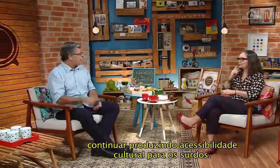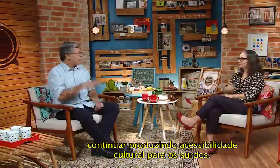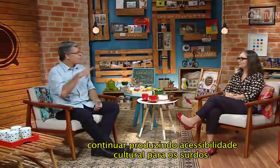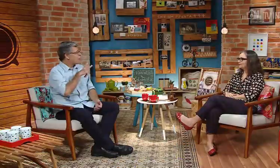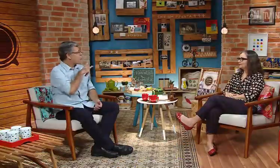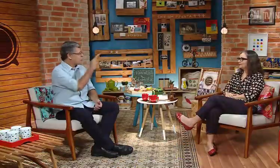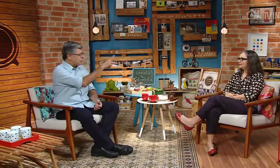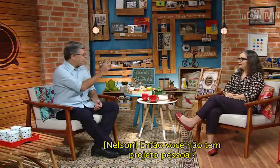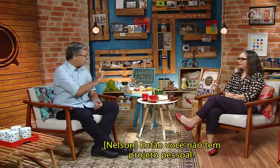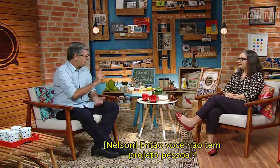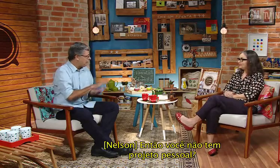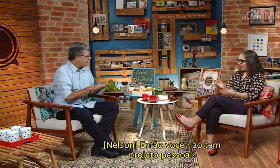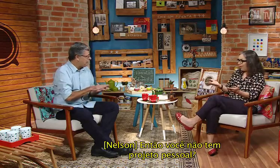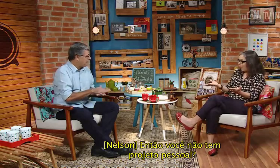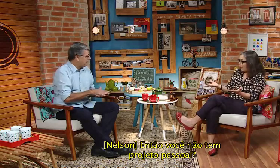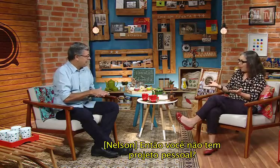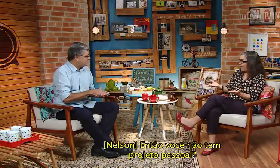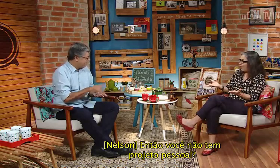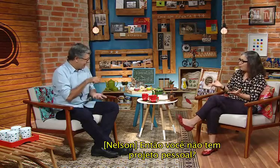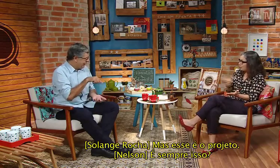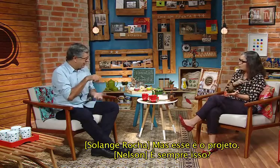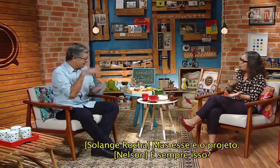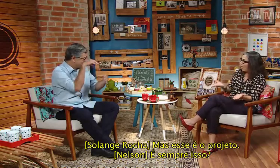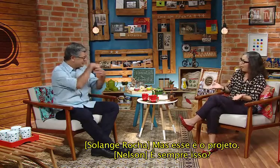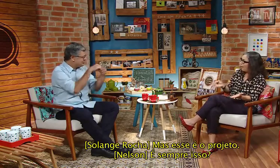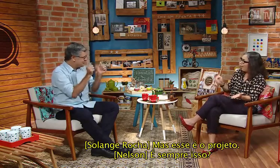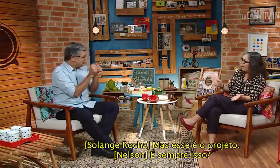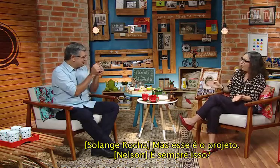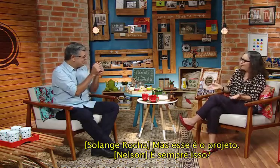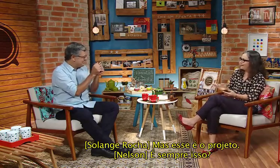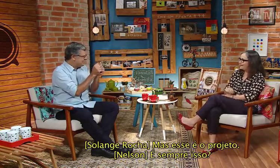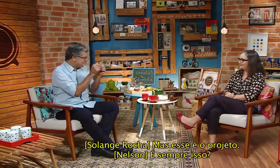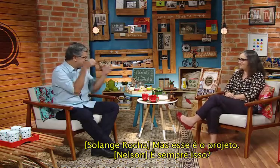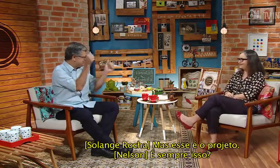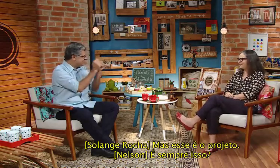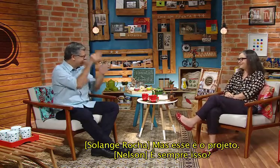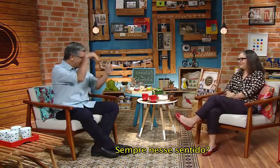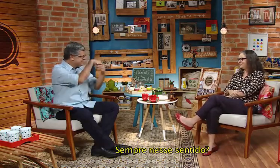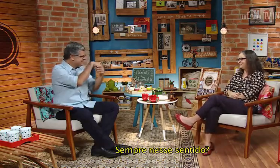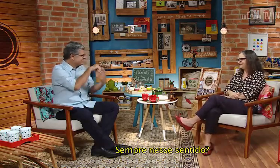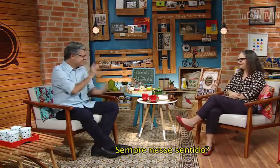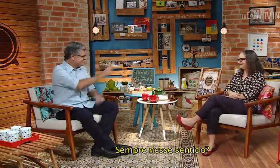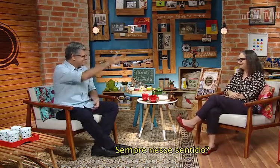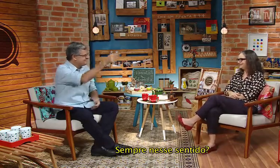para os surdos. Então, você não tem projeto pessoal. Mas esse é o projeto. É sempre isso, sempre nesse sentido.